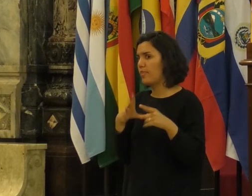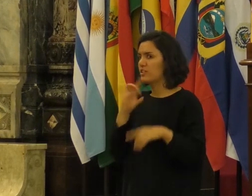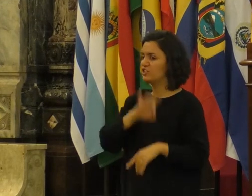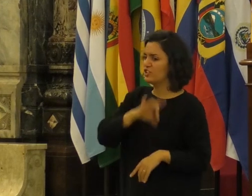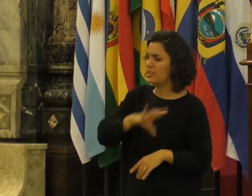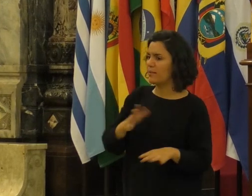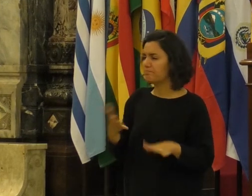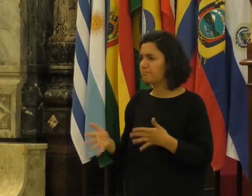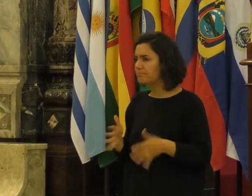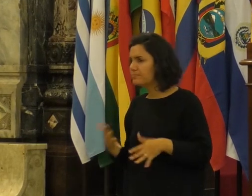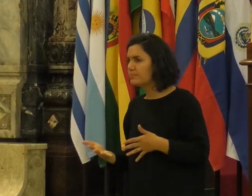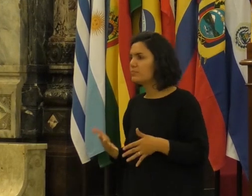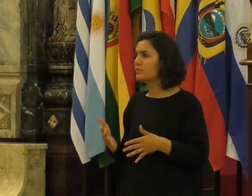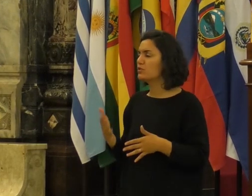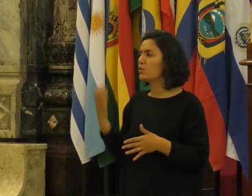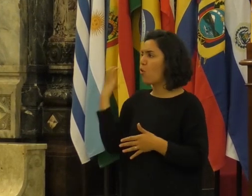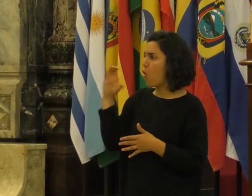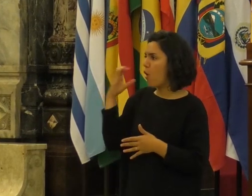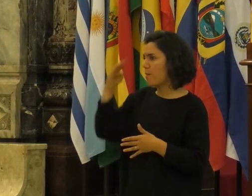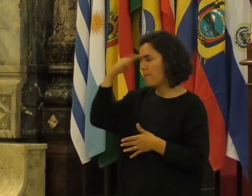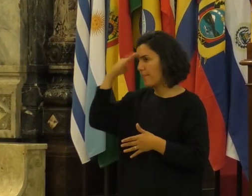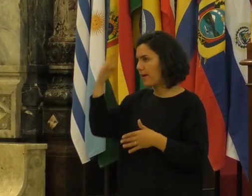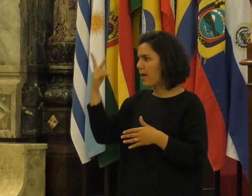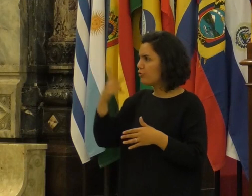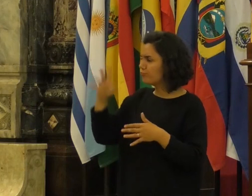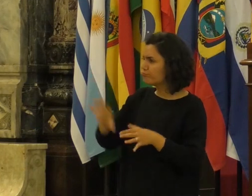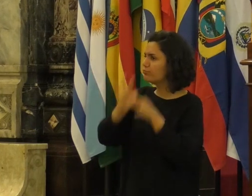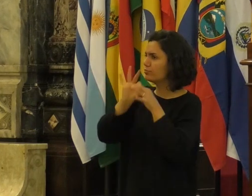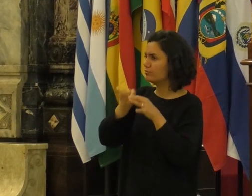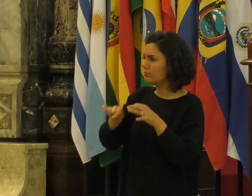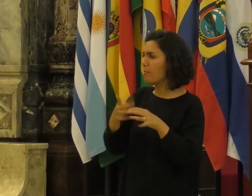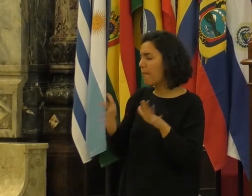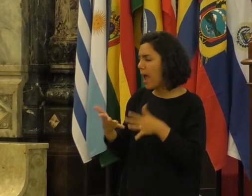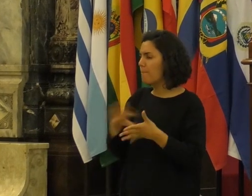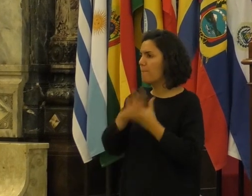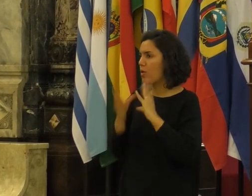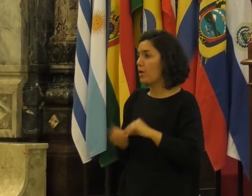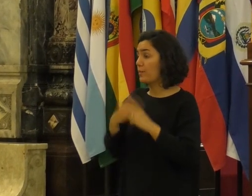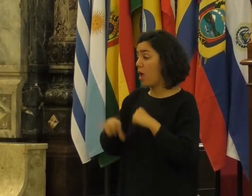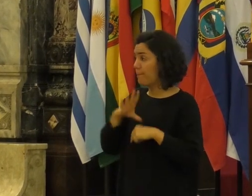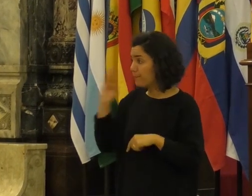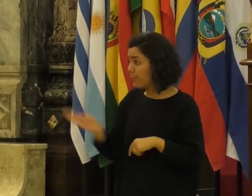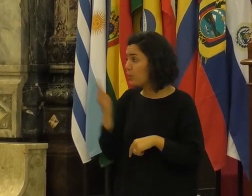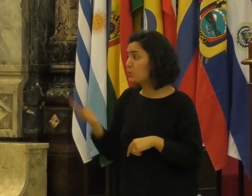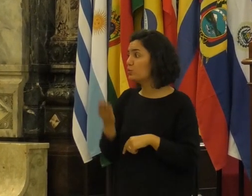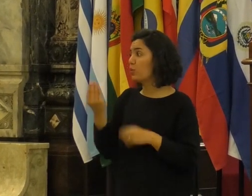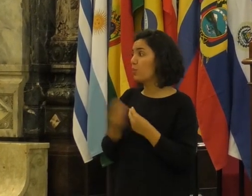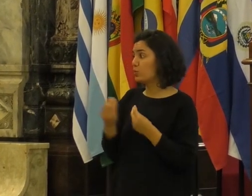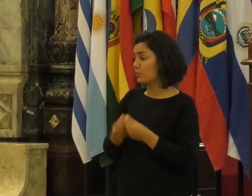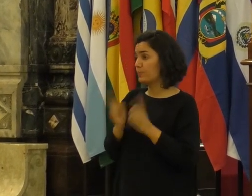se parece a veces un poquito al modelo colombo-mexicano. Y hay mucha producción en